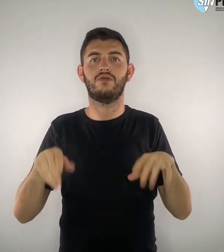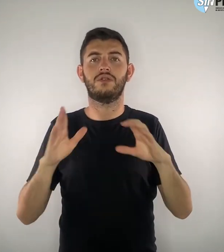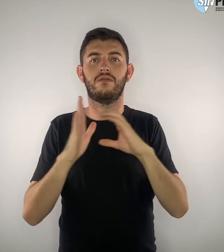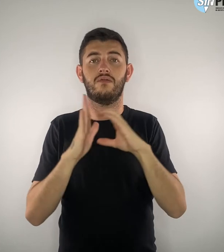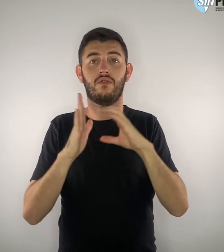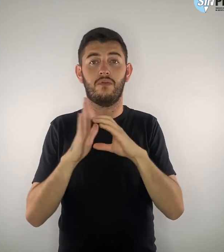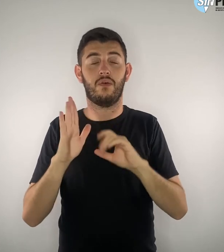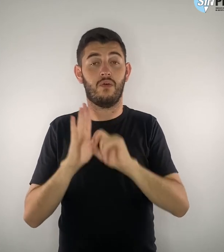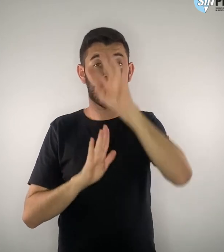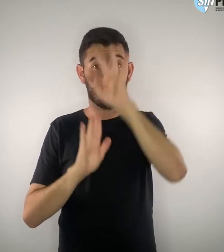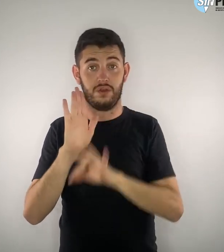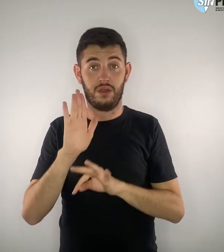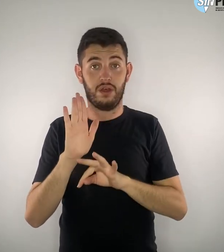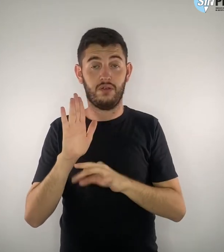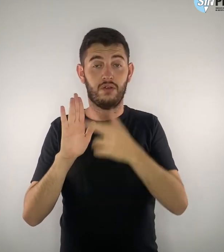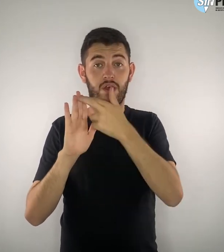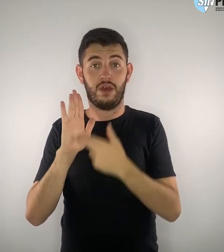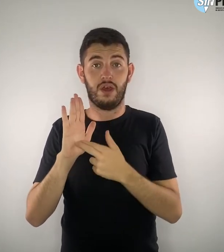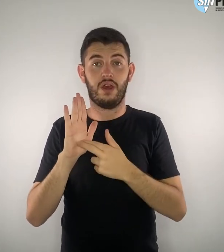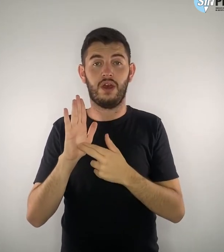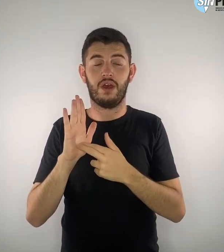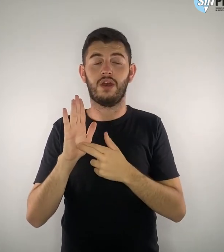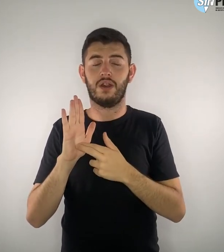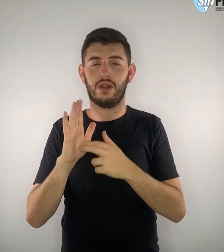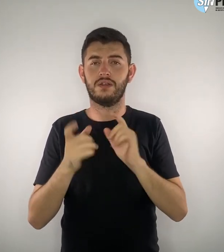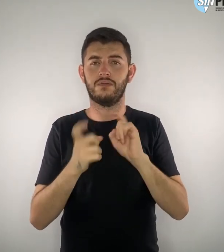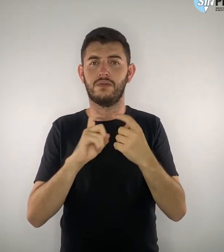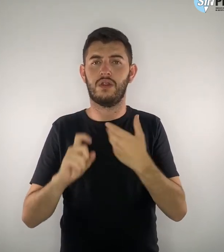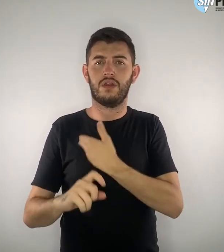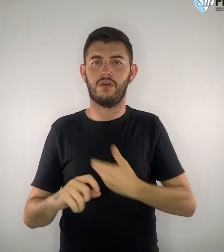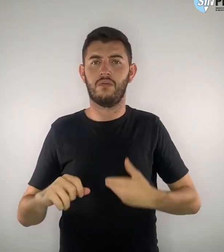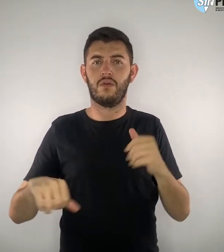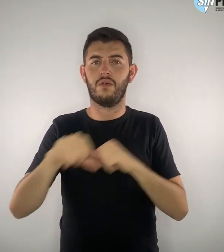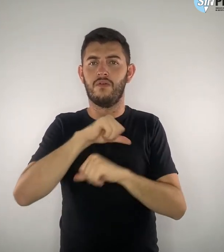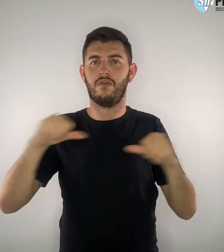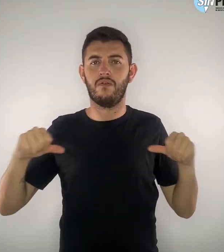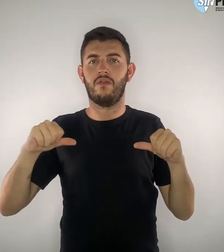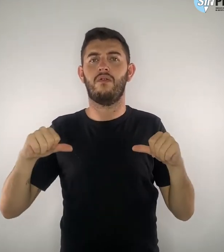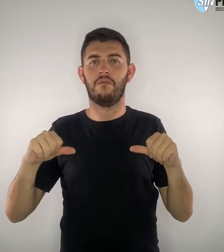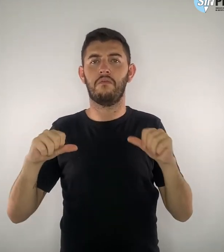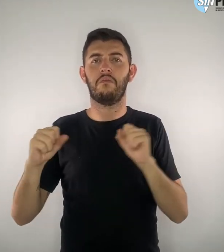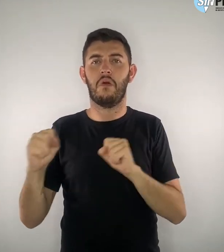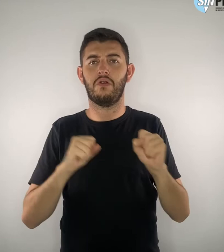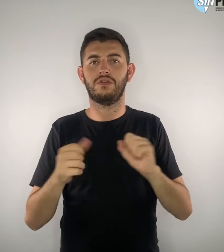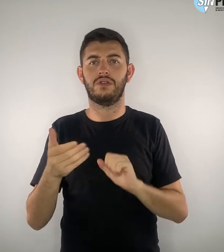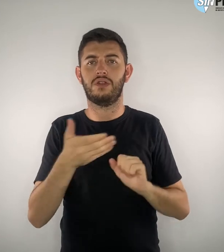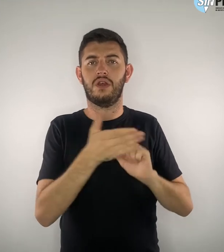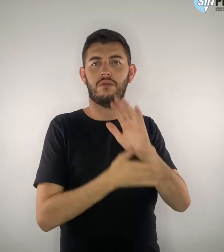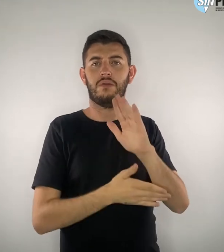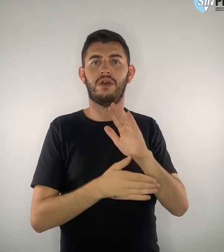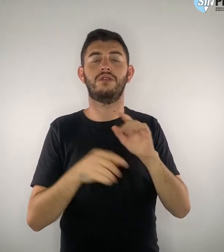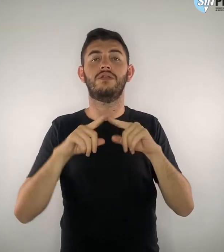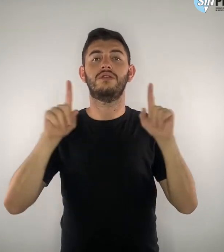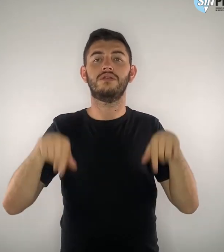da reforma administrativa prevê a demissão de servidores estáveis e até mesmo a extinção de cargos